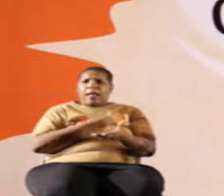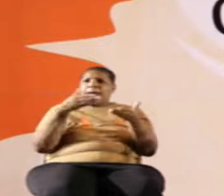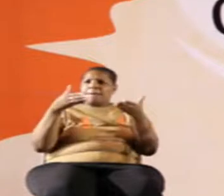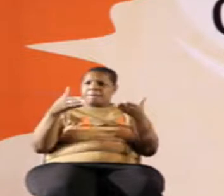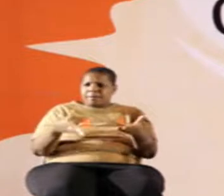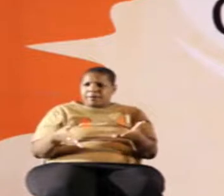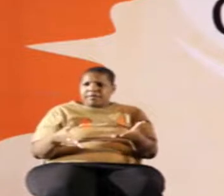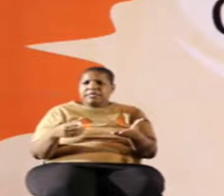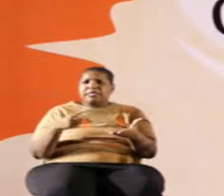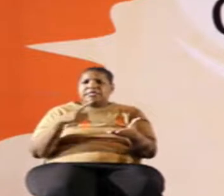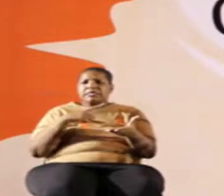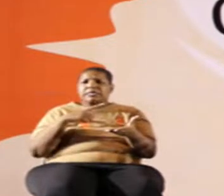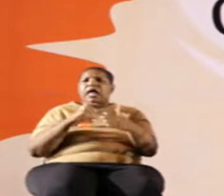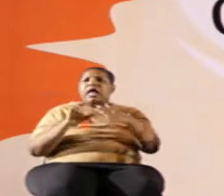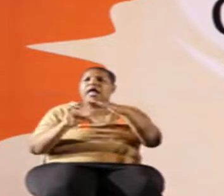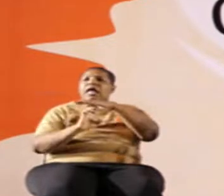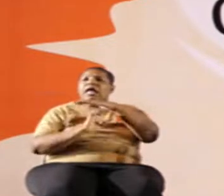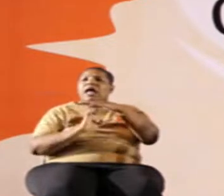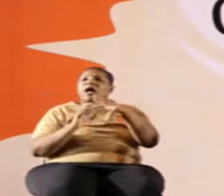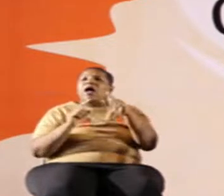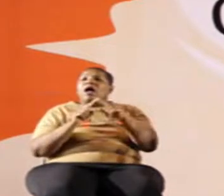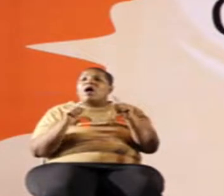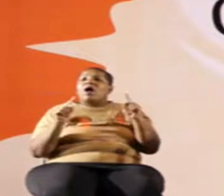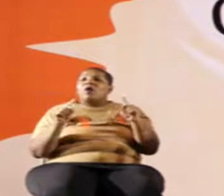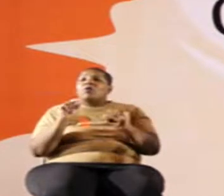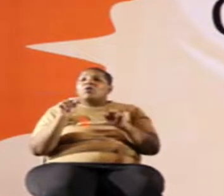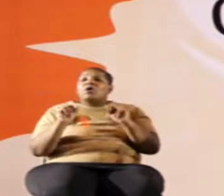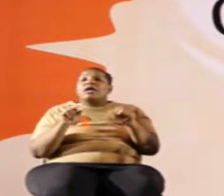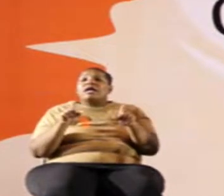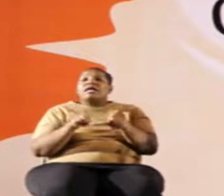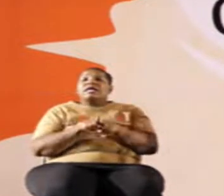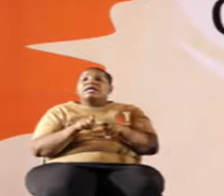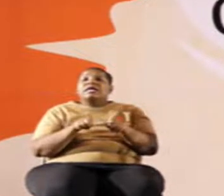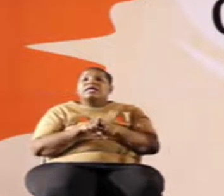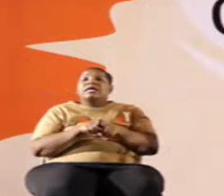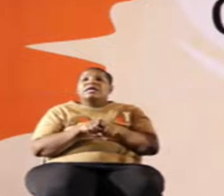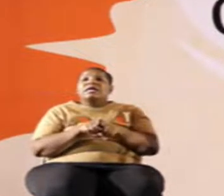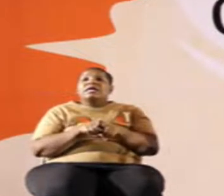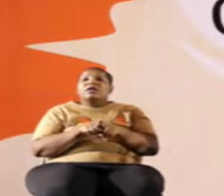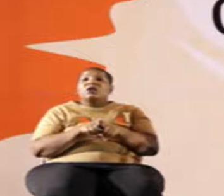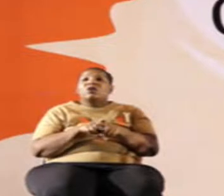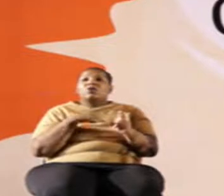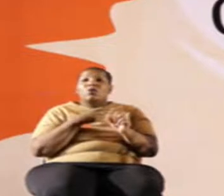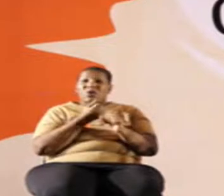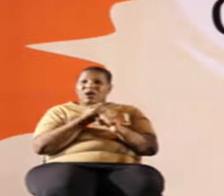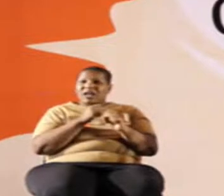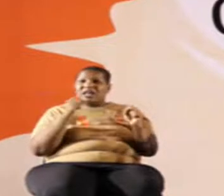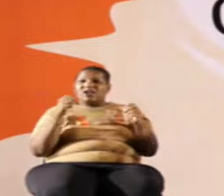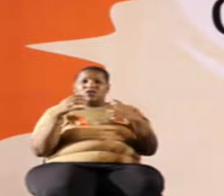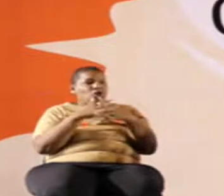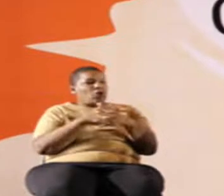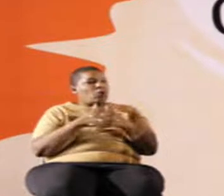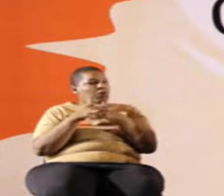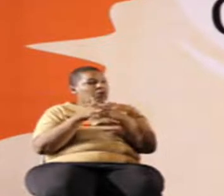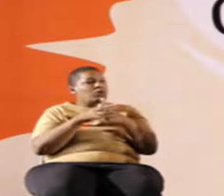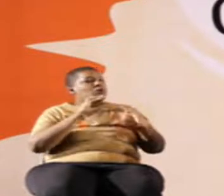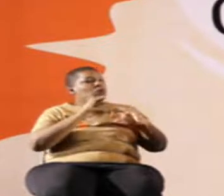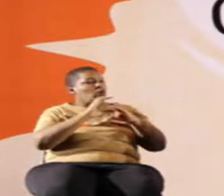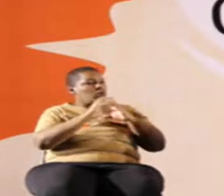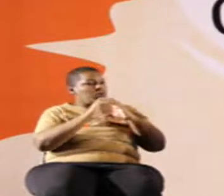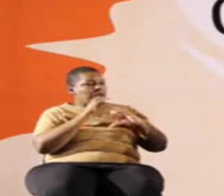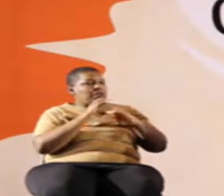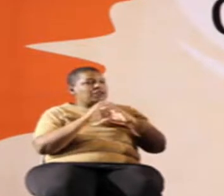intervenção da empresa, mas é também, não é, um grande complexo de comunicação